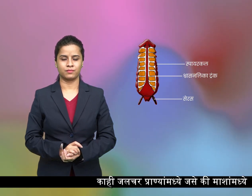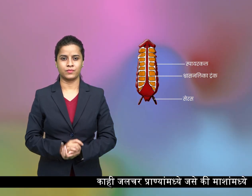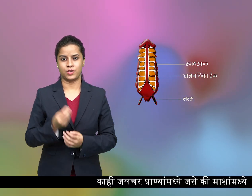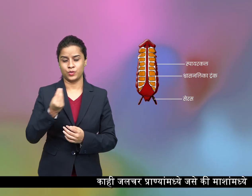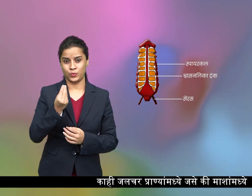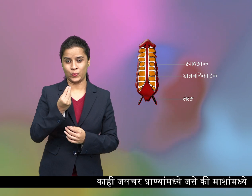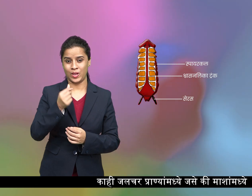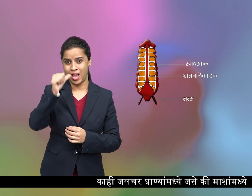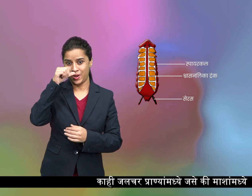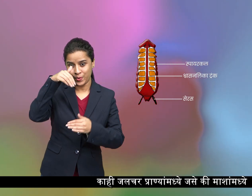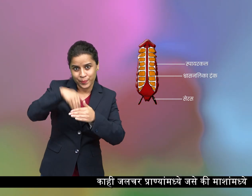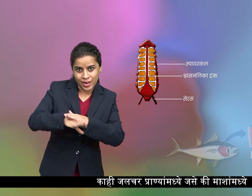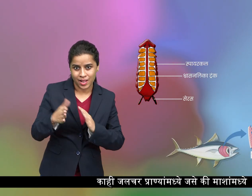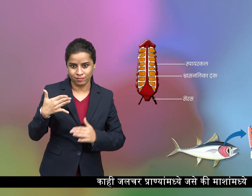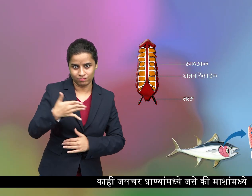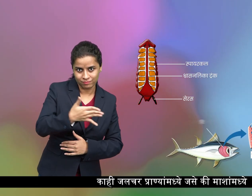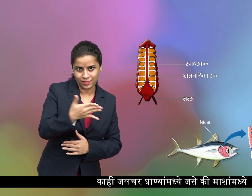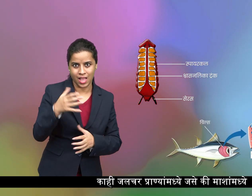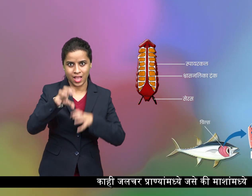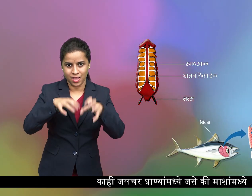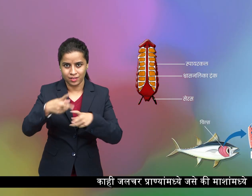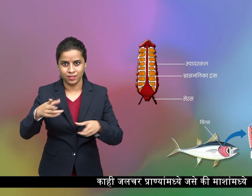काही जलचर प्राण्यांमध्ये जसे की माशांमध्ये